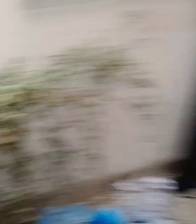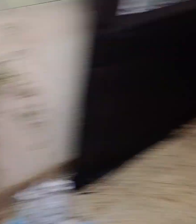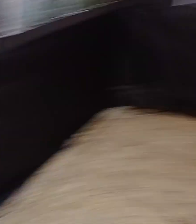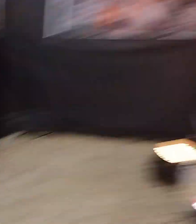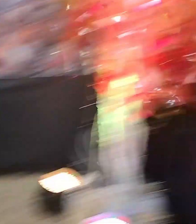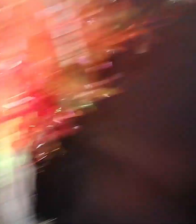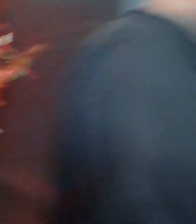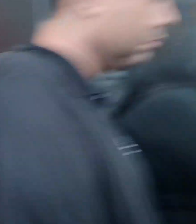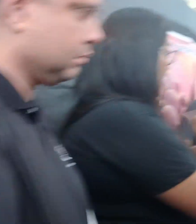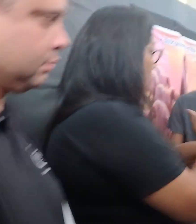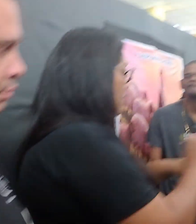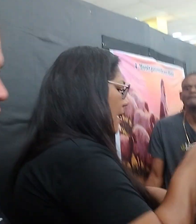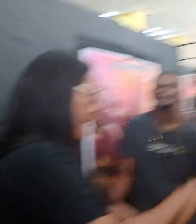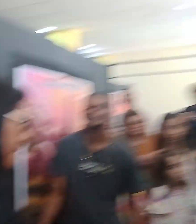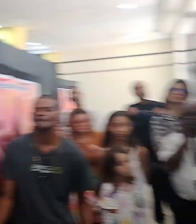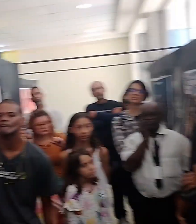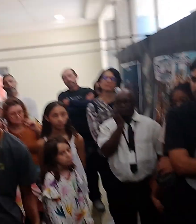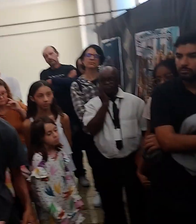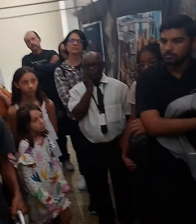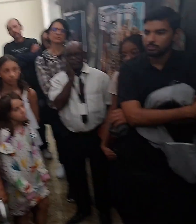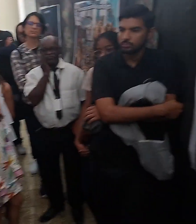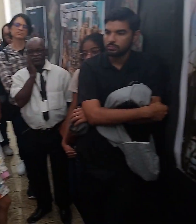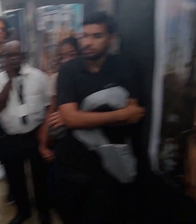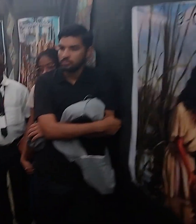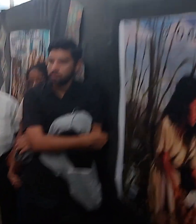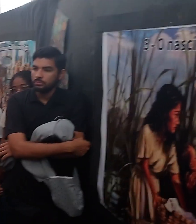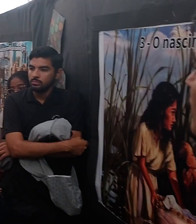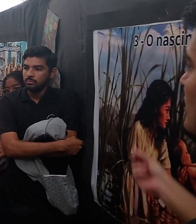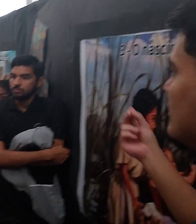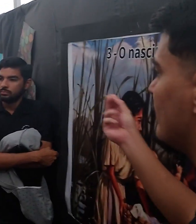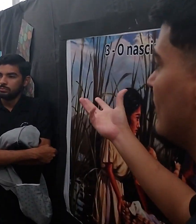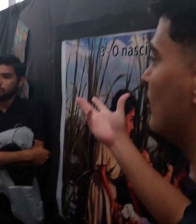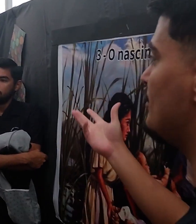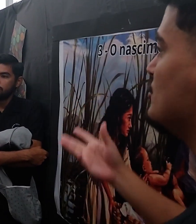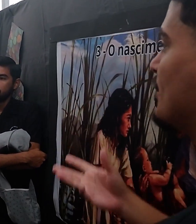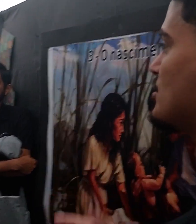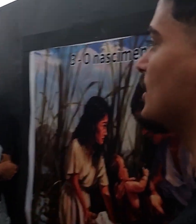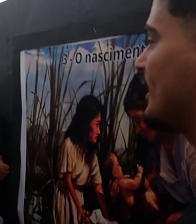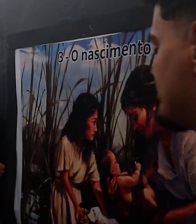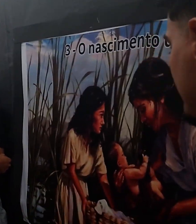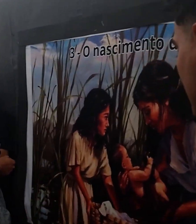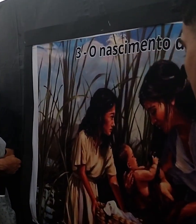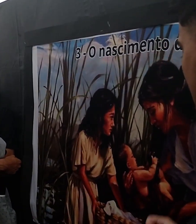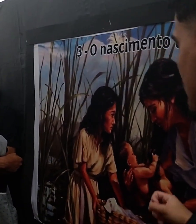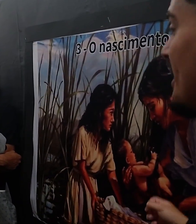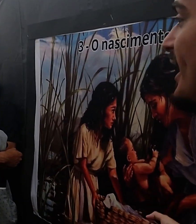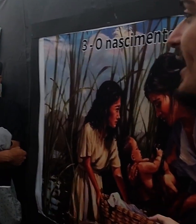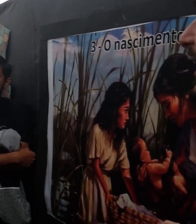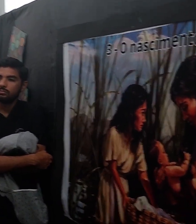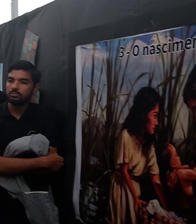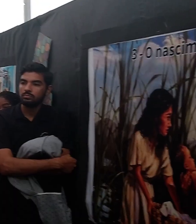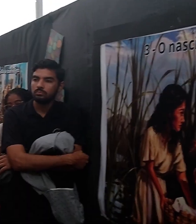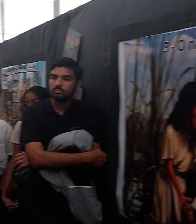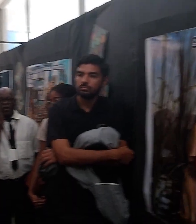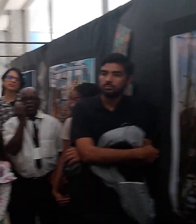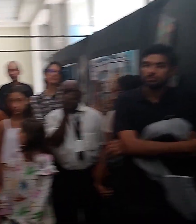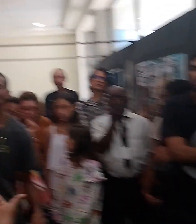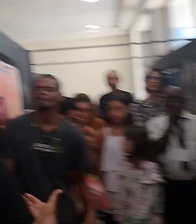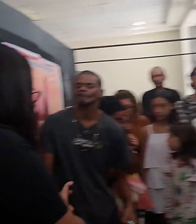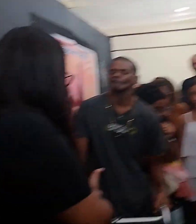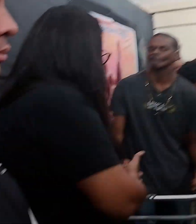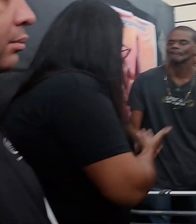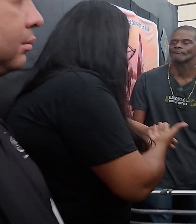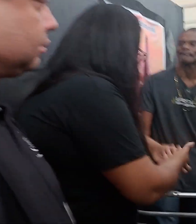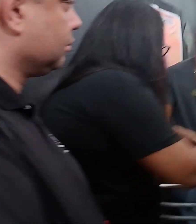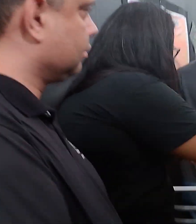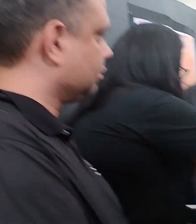coloca Moisés dentro de um cestinho, às margens do rio Nilo, onde o faraó pediu para jogar as crianças. e ela deixa ali. Então